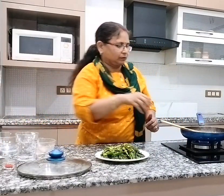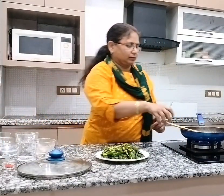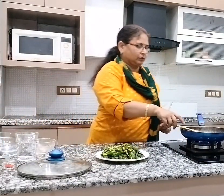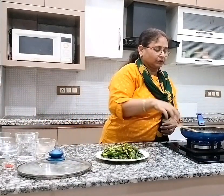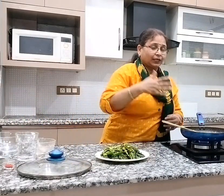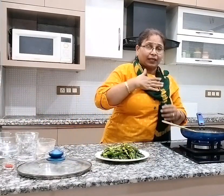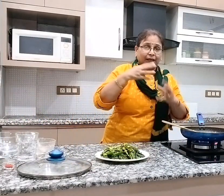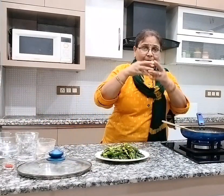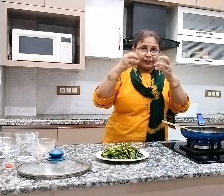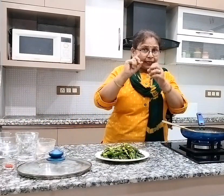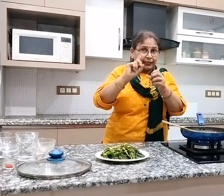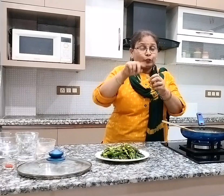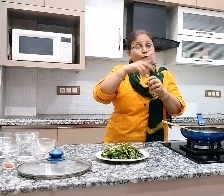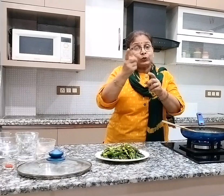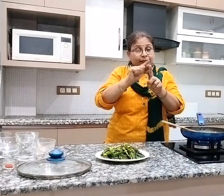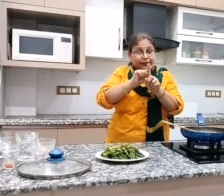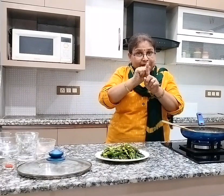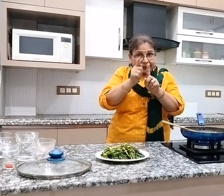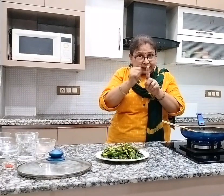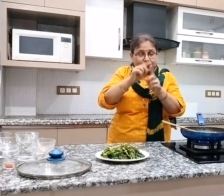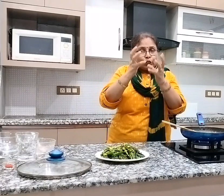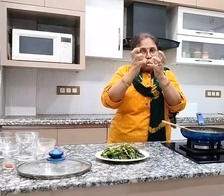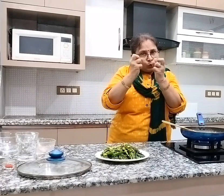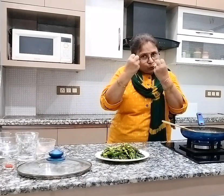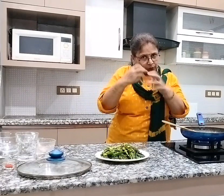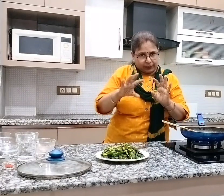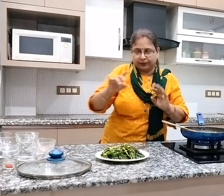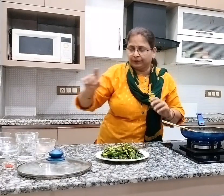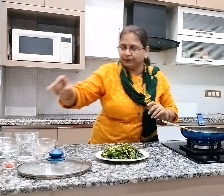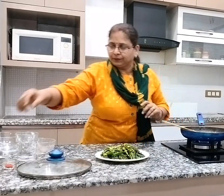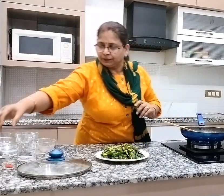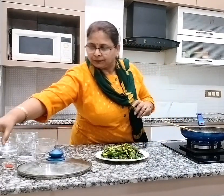और एक बड़ा चमस कसूरी मिट्स डालेंगे और मिला लेंगे